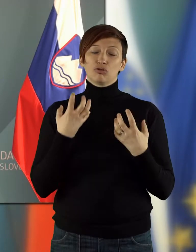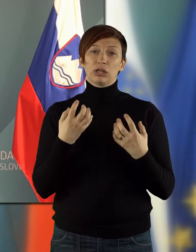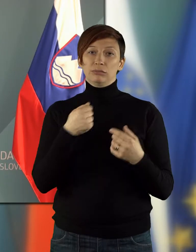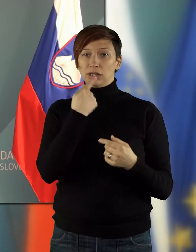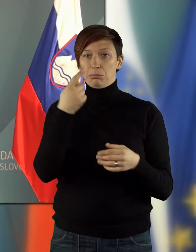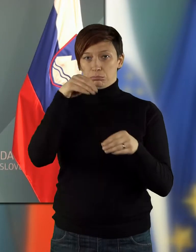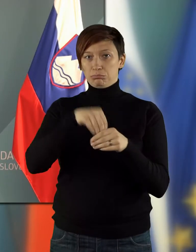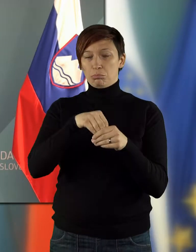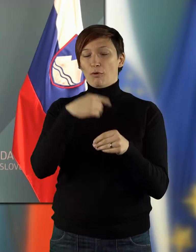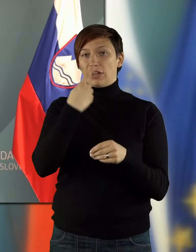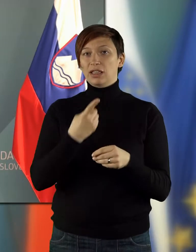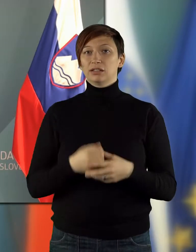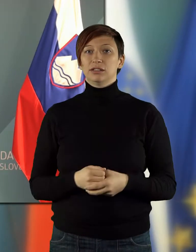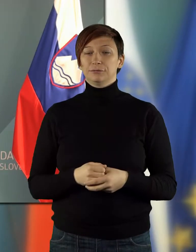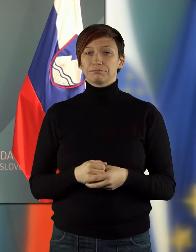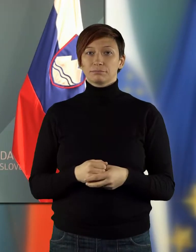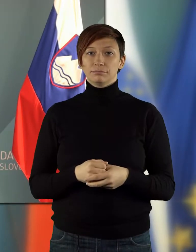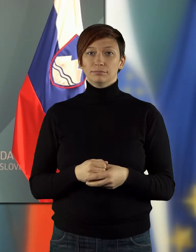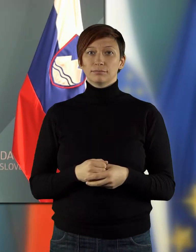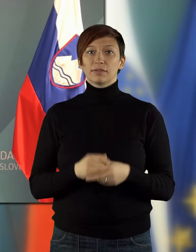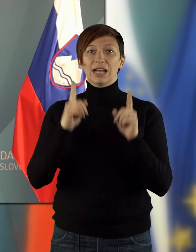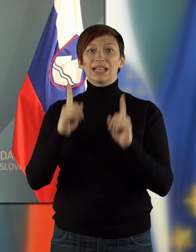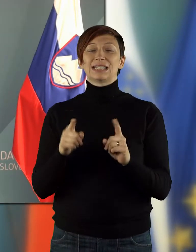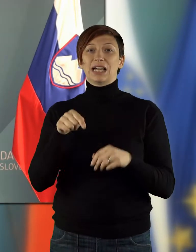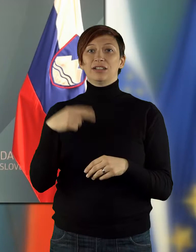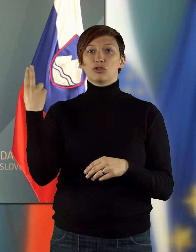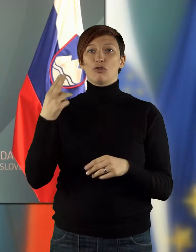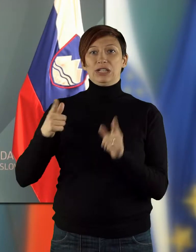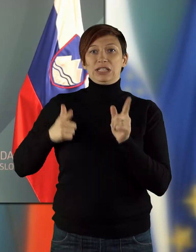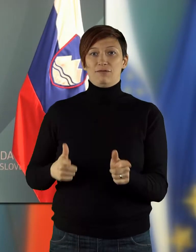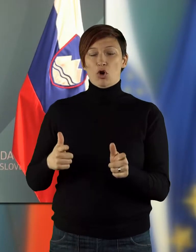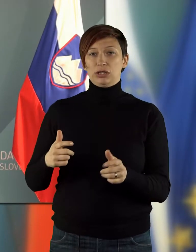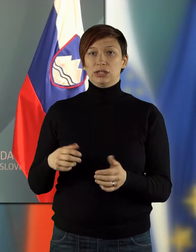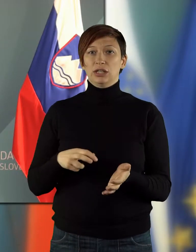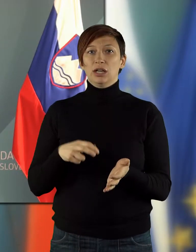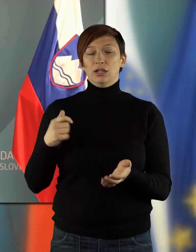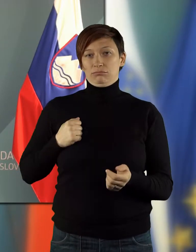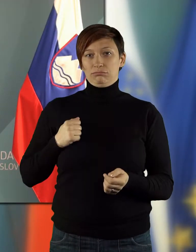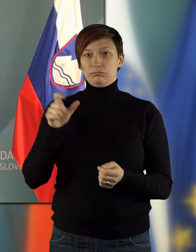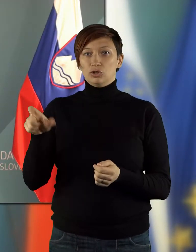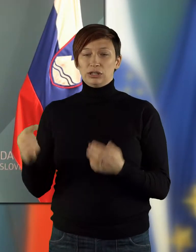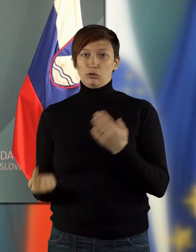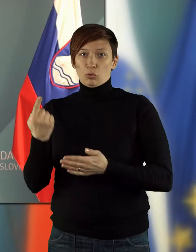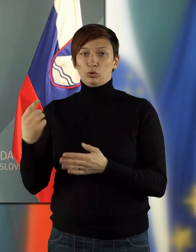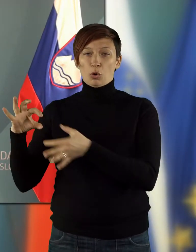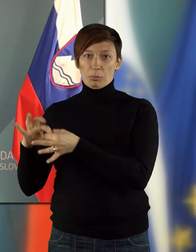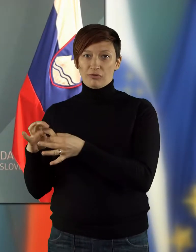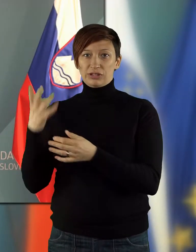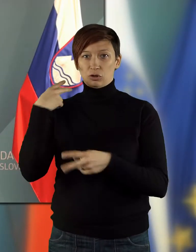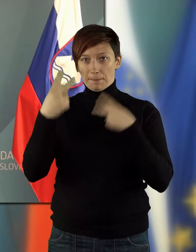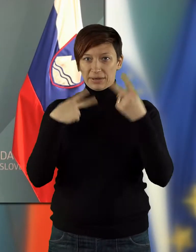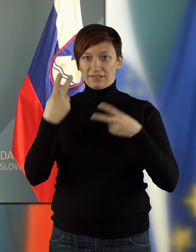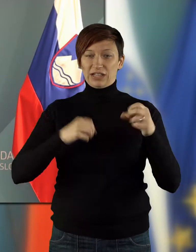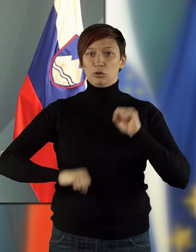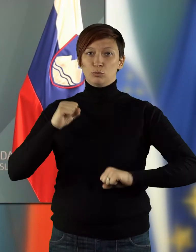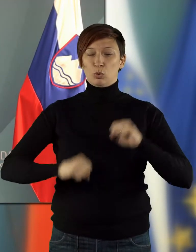o kateri bi vam želel spregovoriti, je stanje v slovenski vojski, še posebej z nedavnim dogodkom, ko